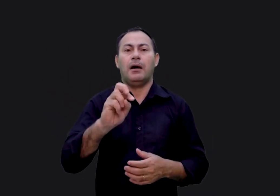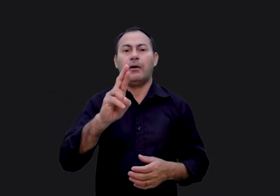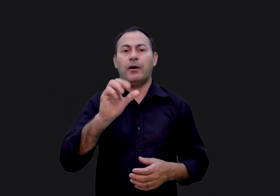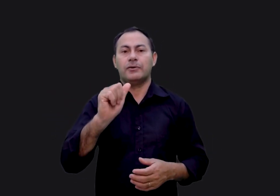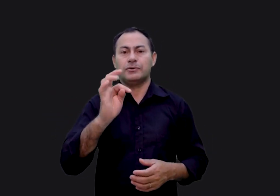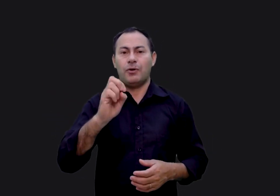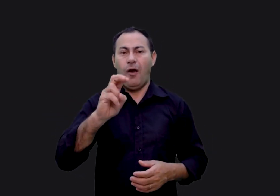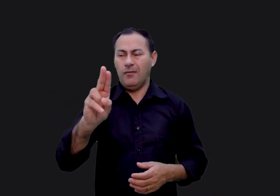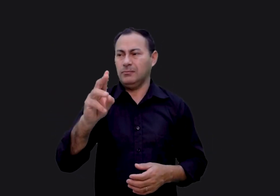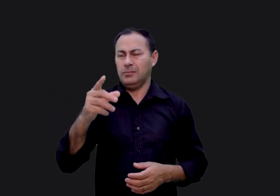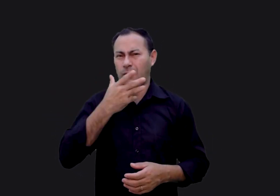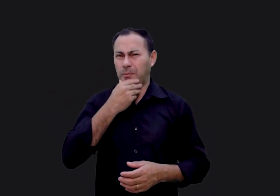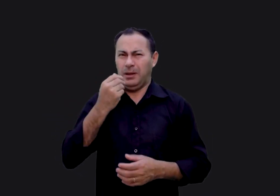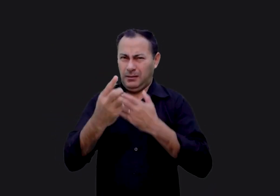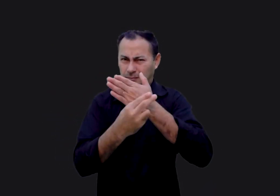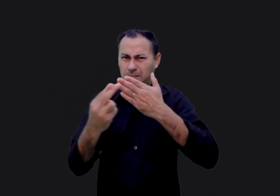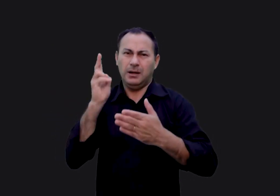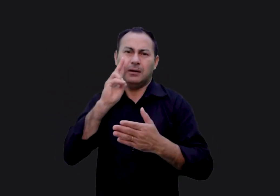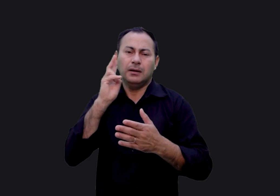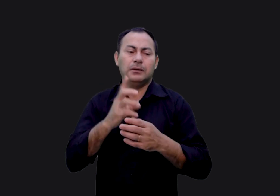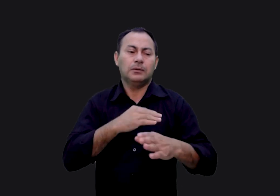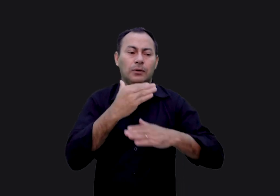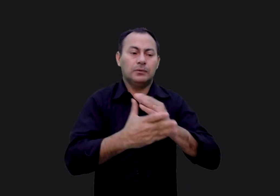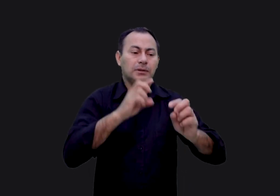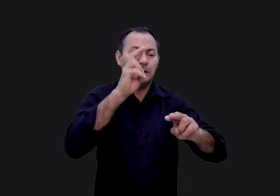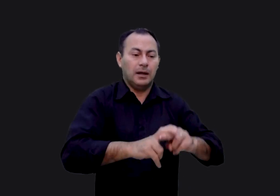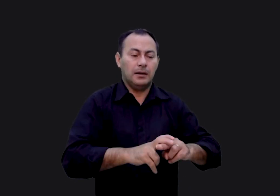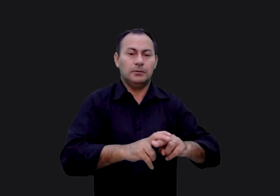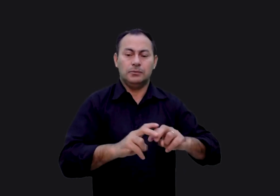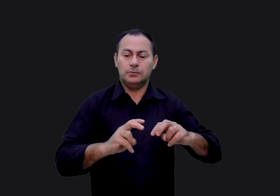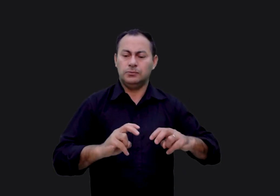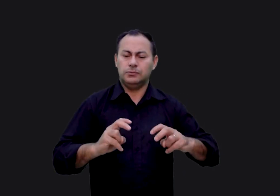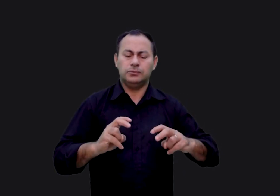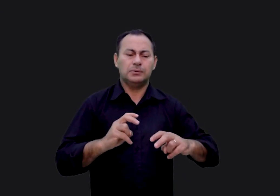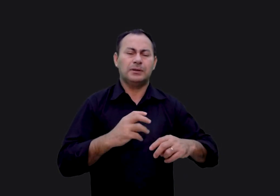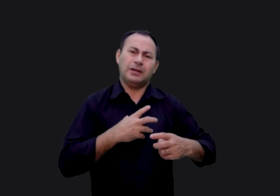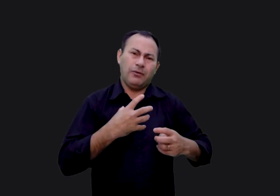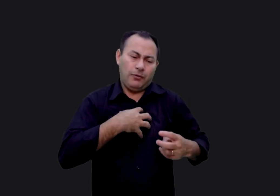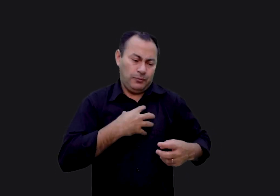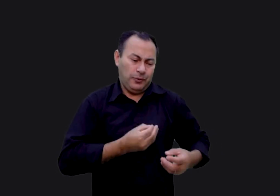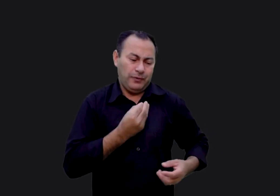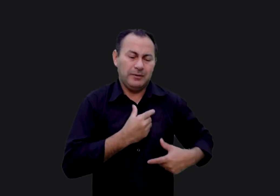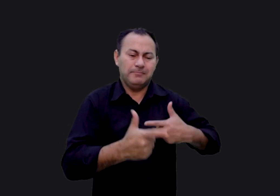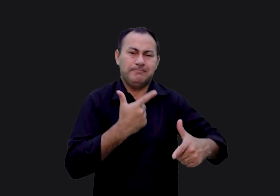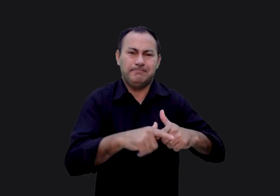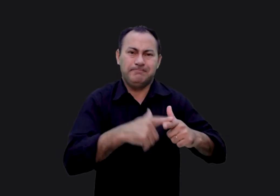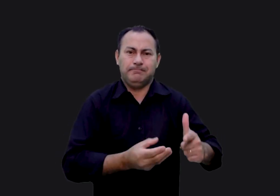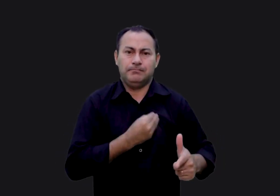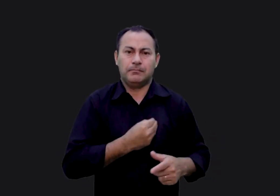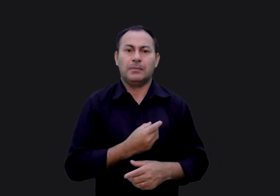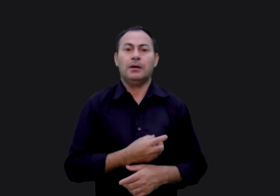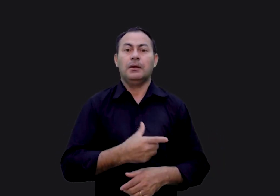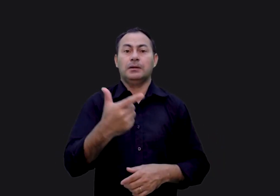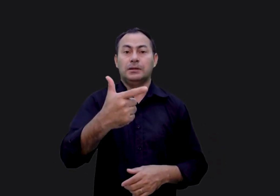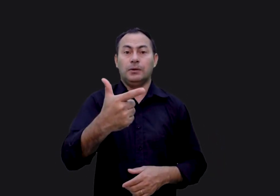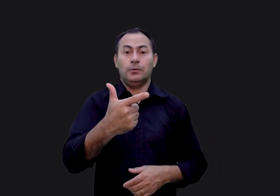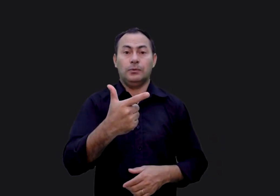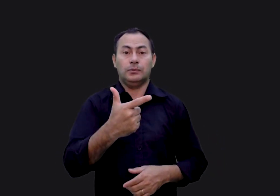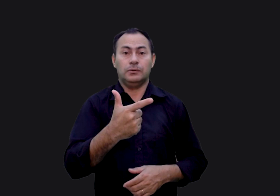disse que cedo ou tarde todo homem se sentará para um banquete de consequências. Em 2 Samuel, capítulos 11